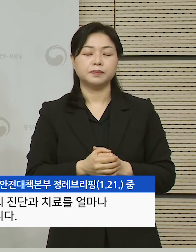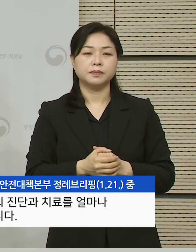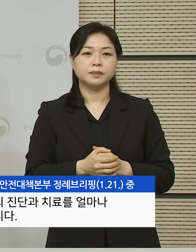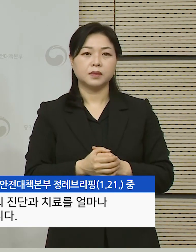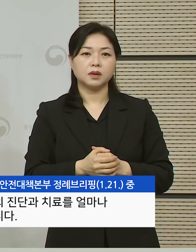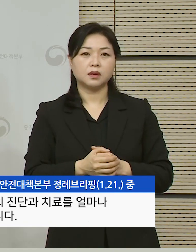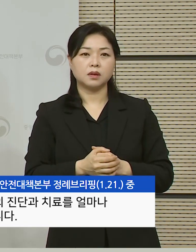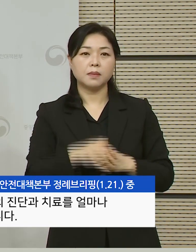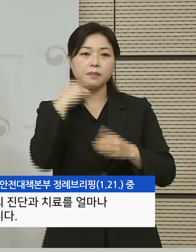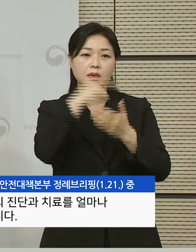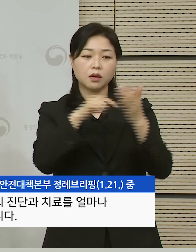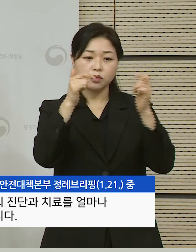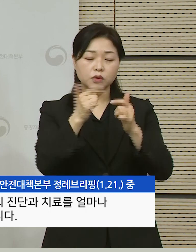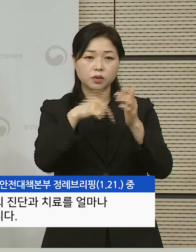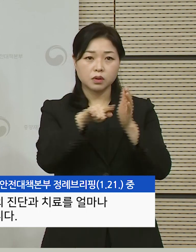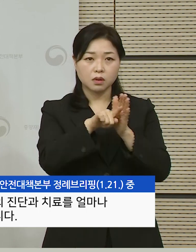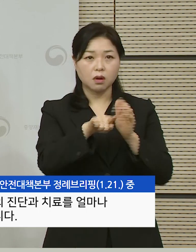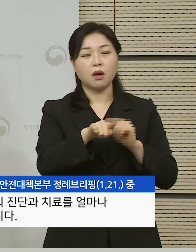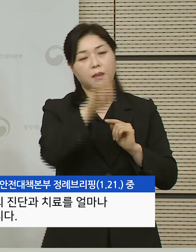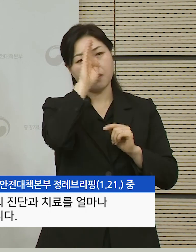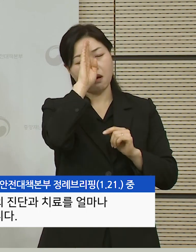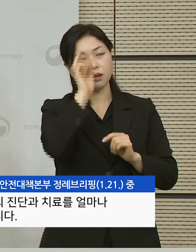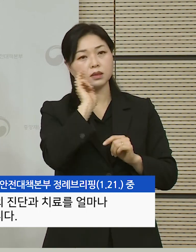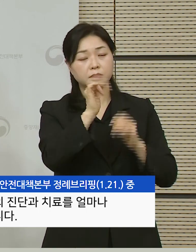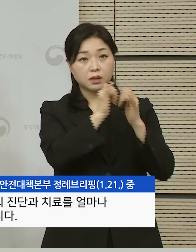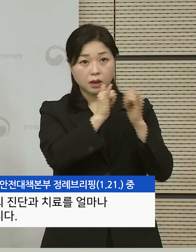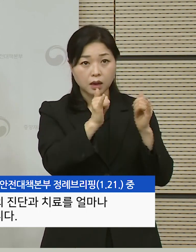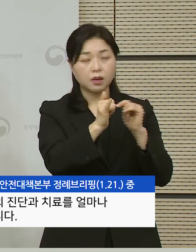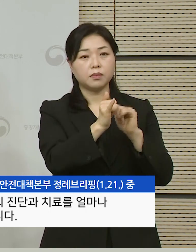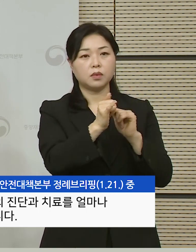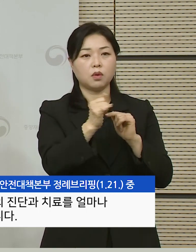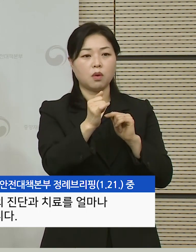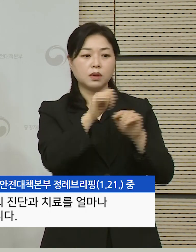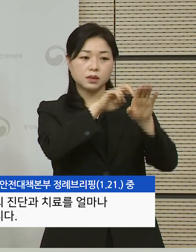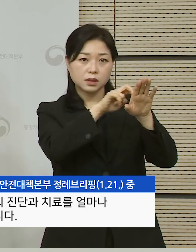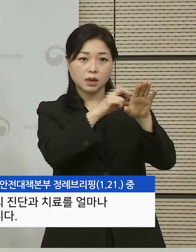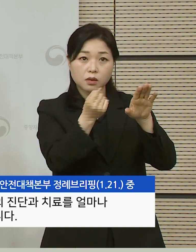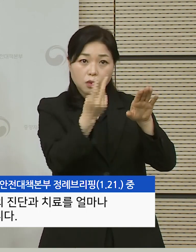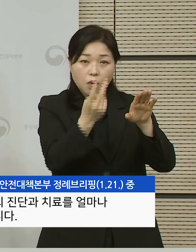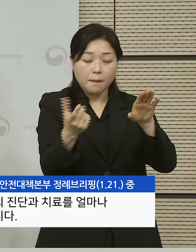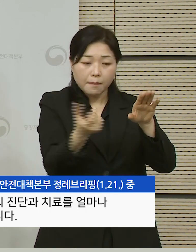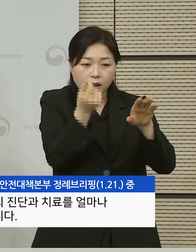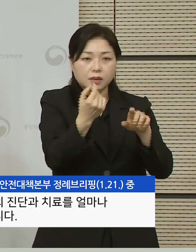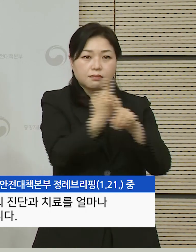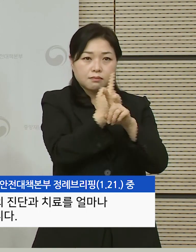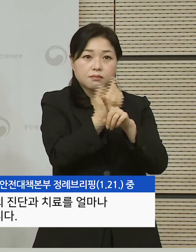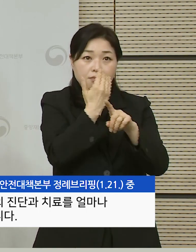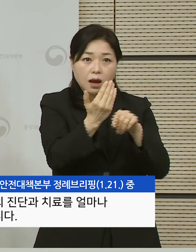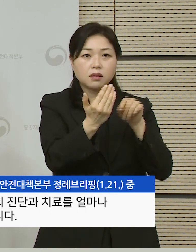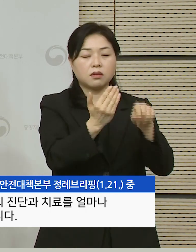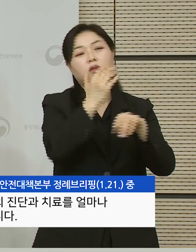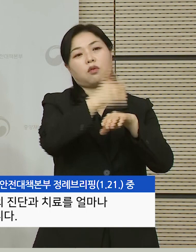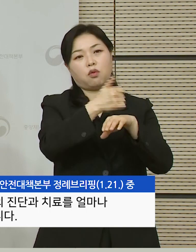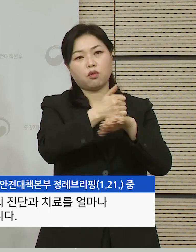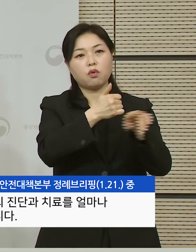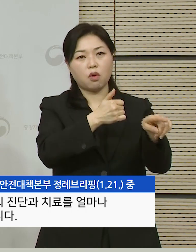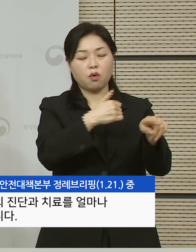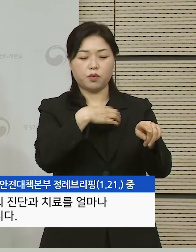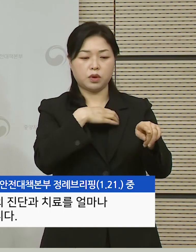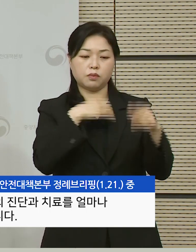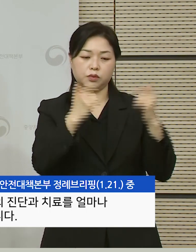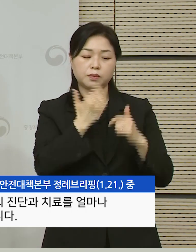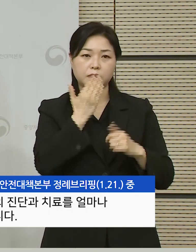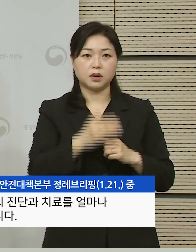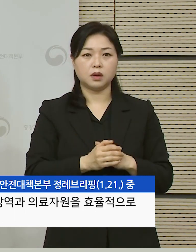위해서는 고위험군 환자의 진단과 치료를 얼마나 신속하고 효과적으로 하느냐에